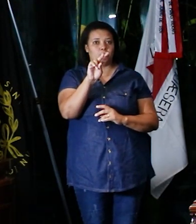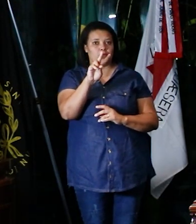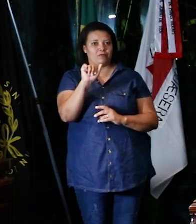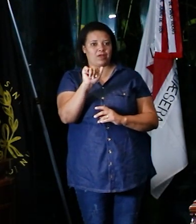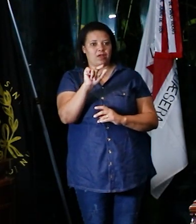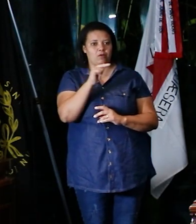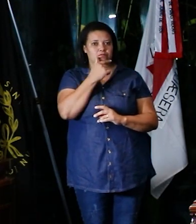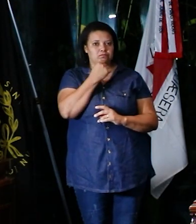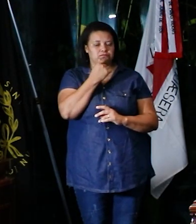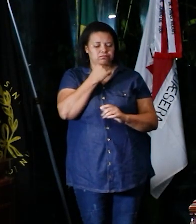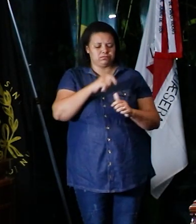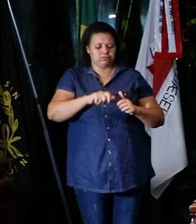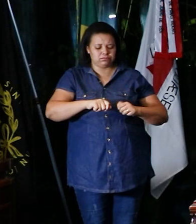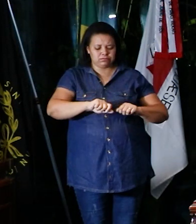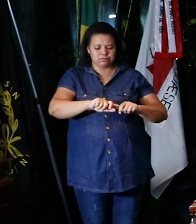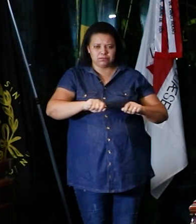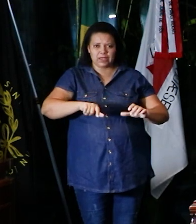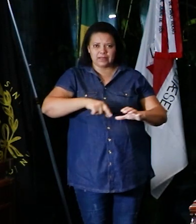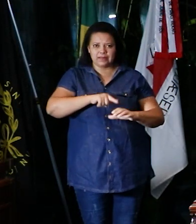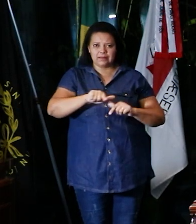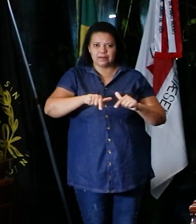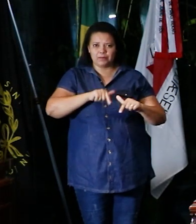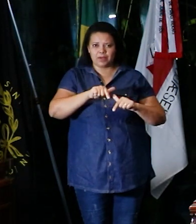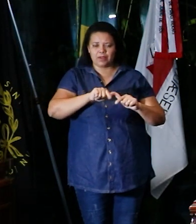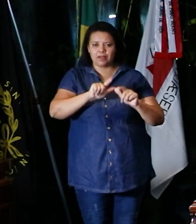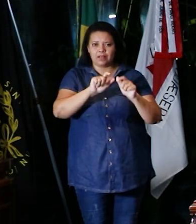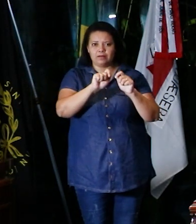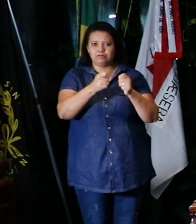ceramista de Itabira,